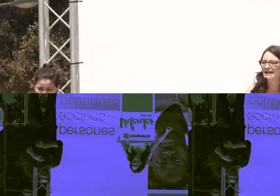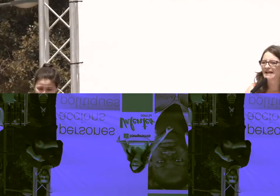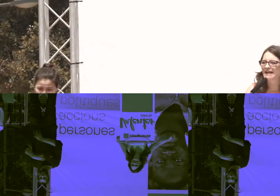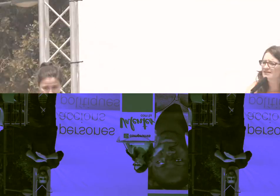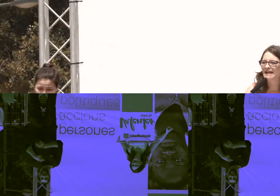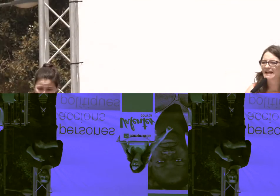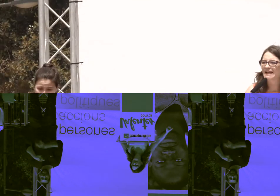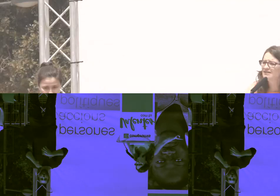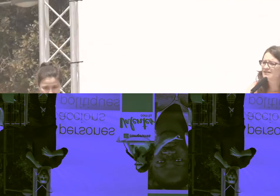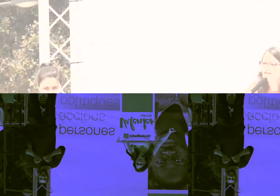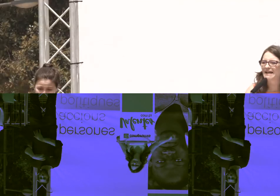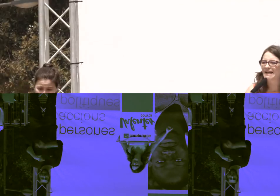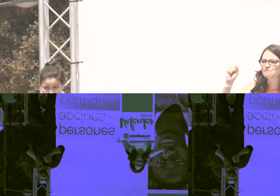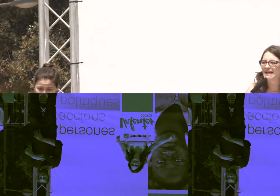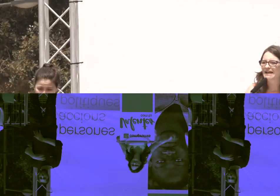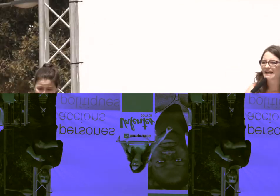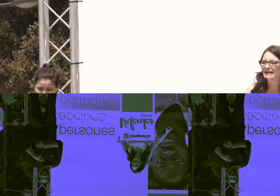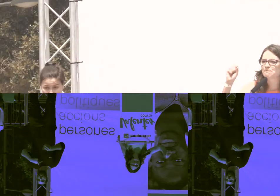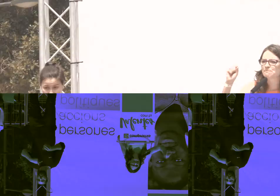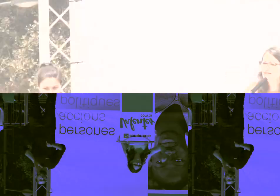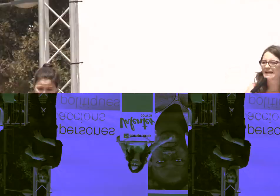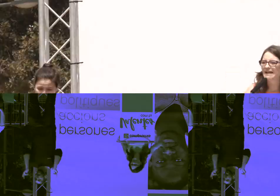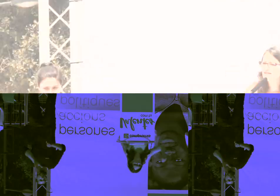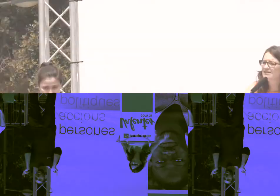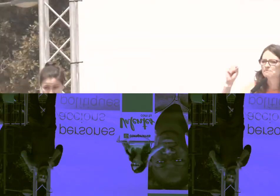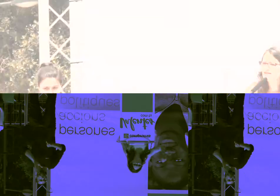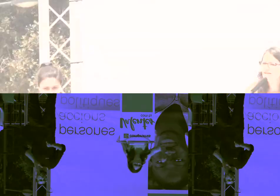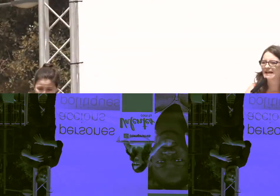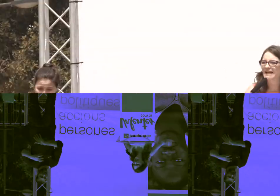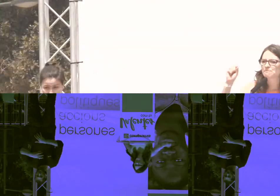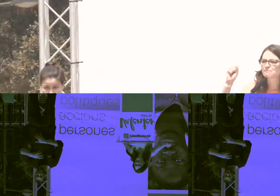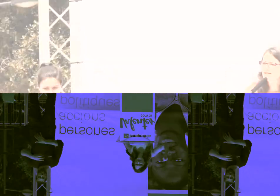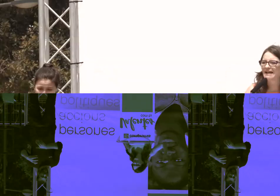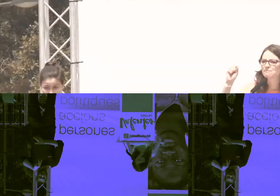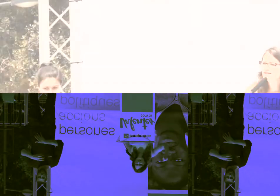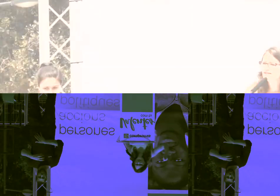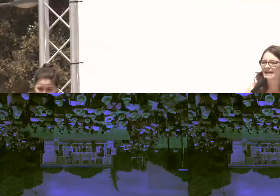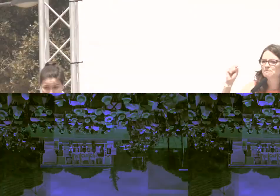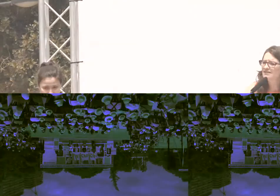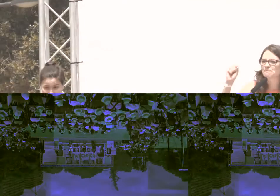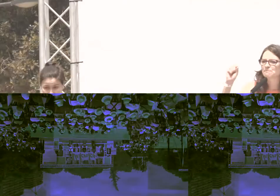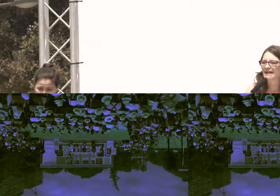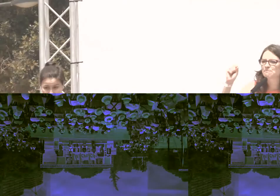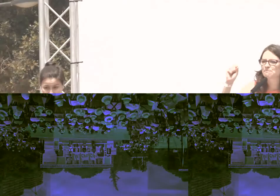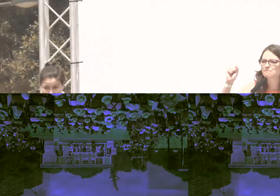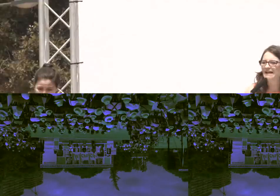la corrupció quede impune. I Compromís estarà així per a evitar això.